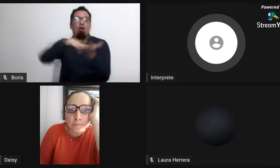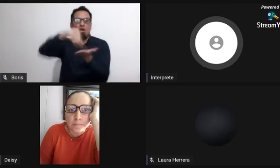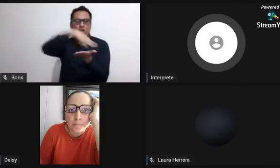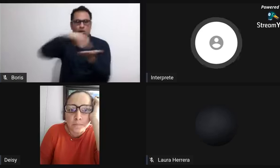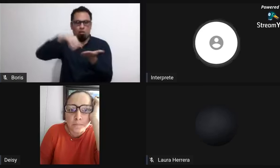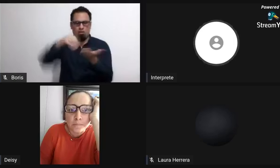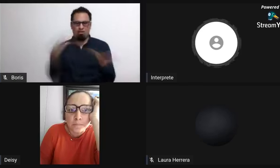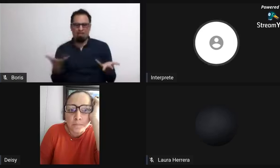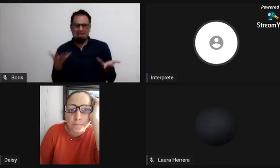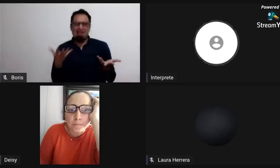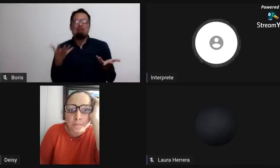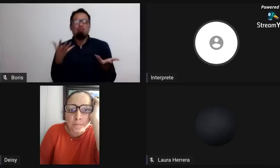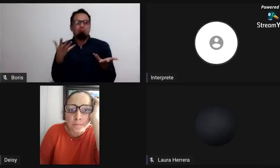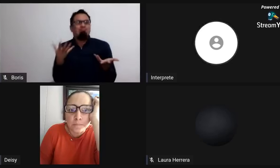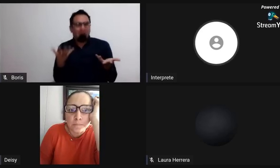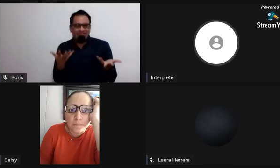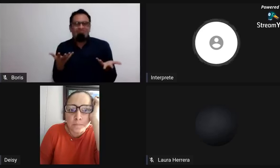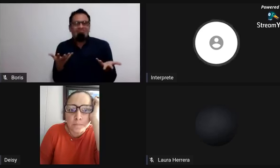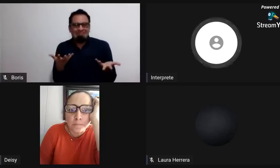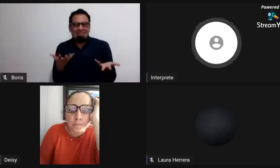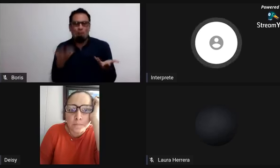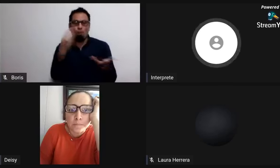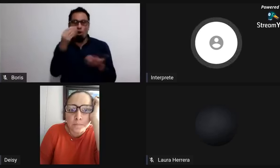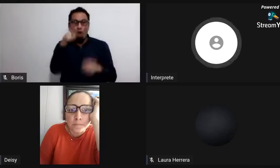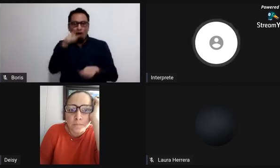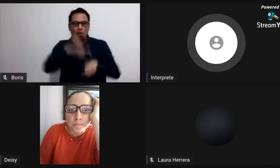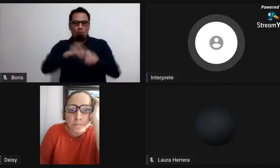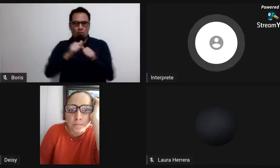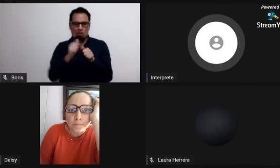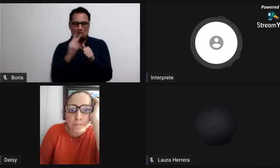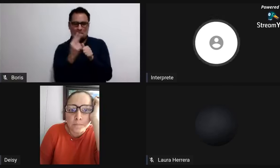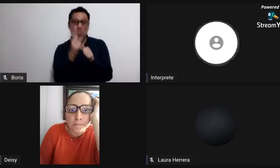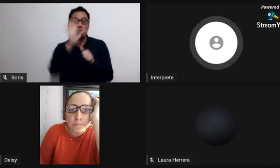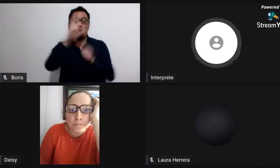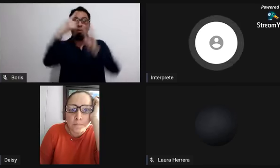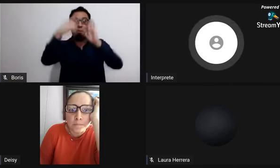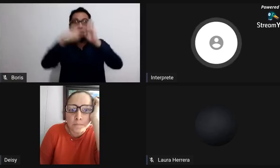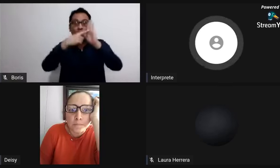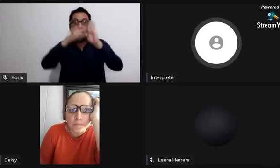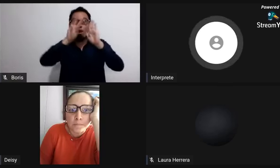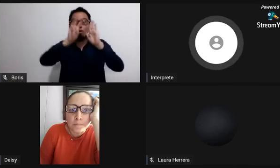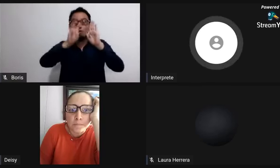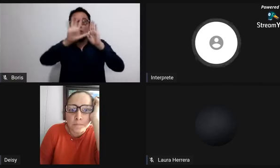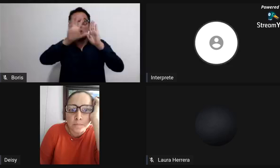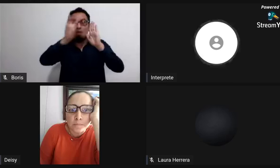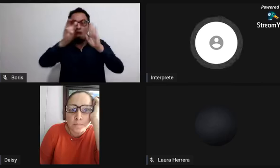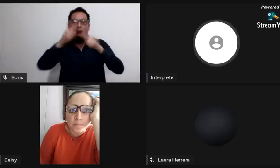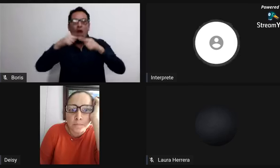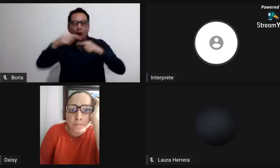lo que nosotros conocíamos hasta ese momento como la Gran Colombia, entonces empiezan a haber unas